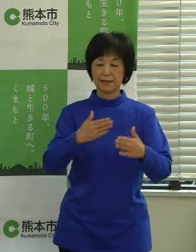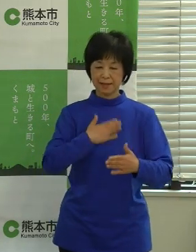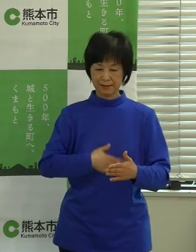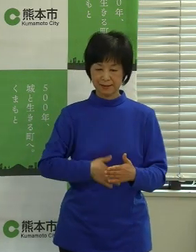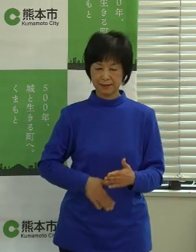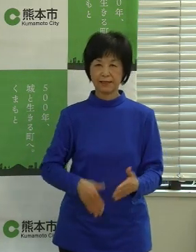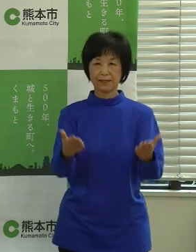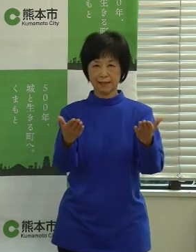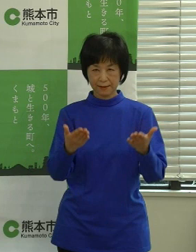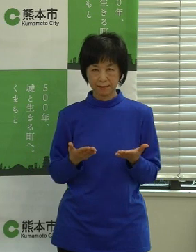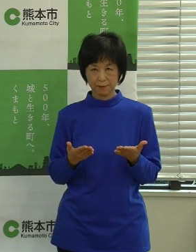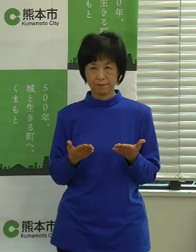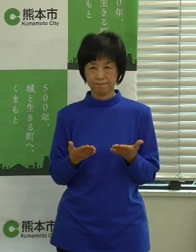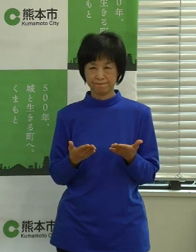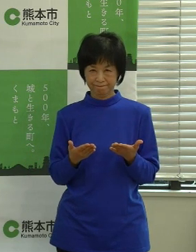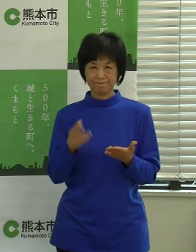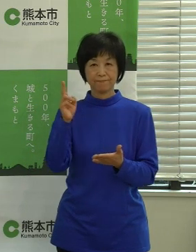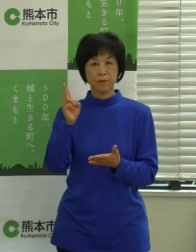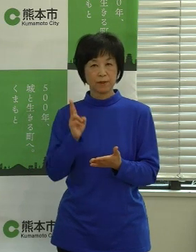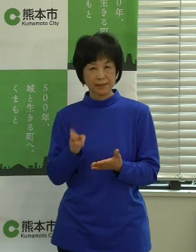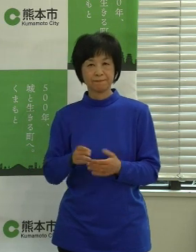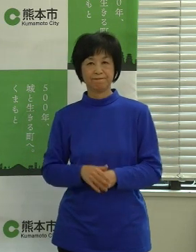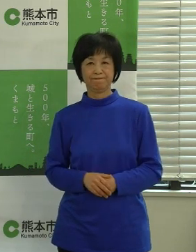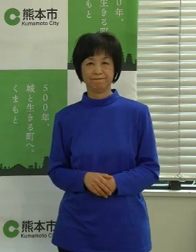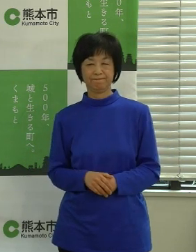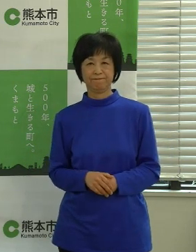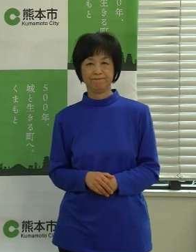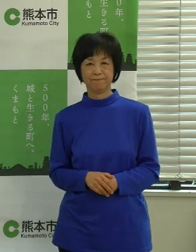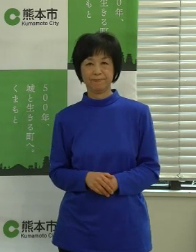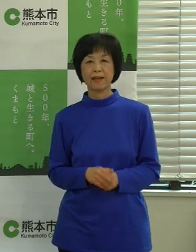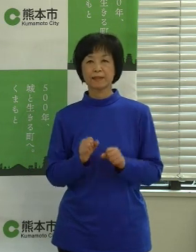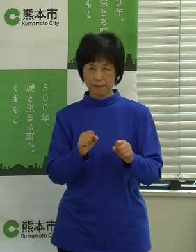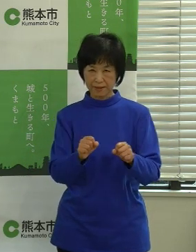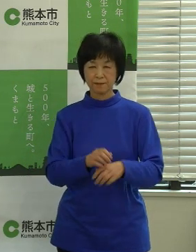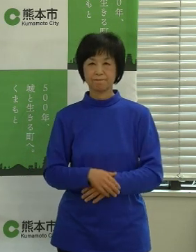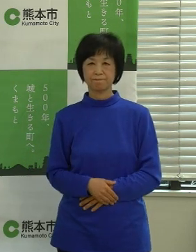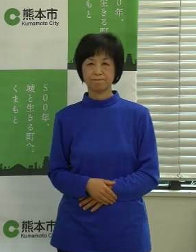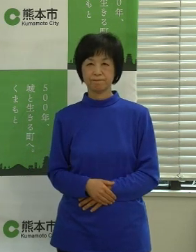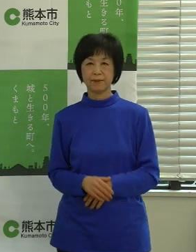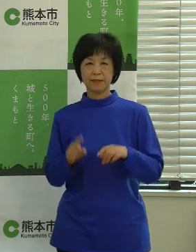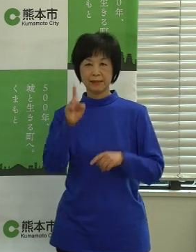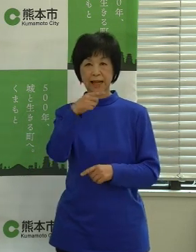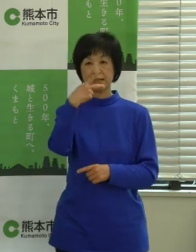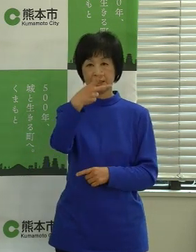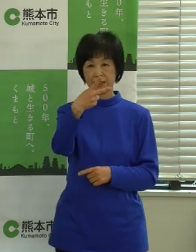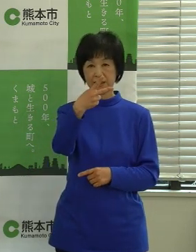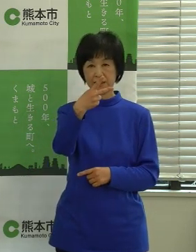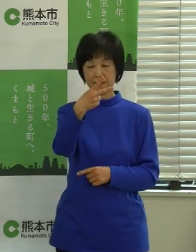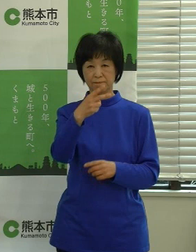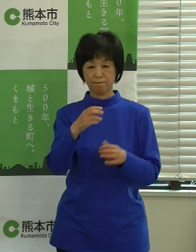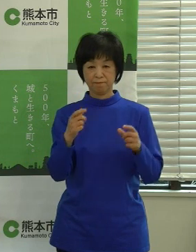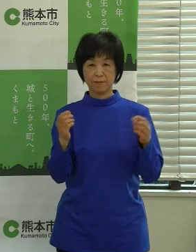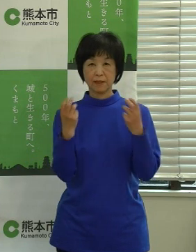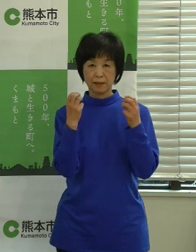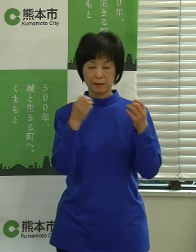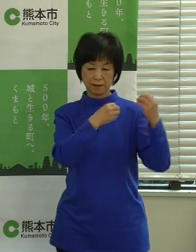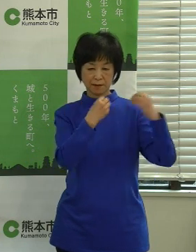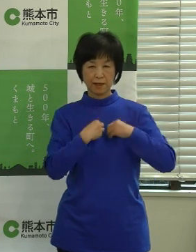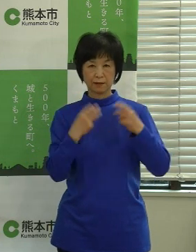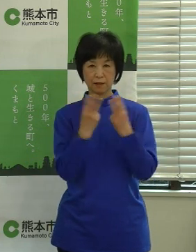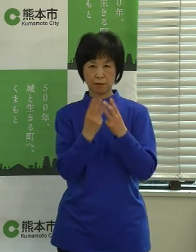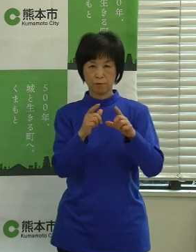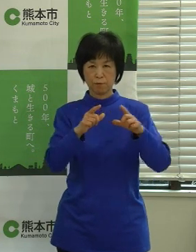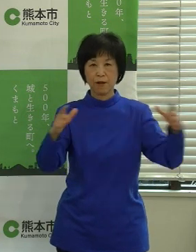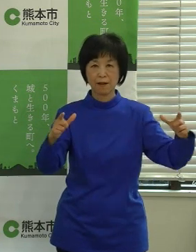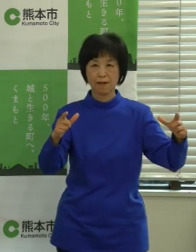ですね、今後のですね、第2波がまあ仮に襲ってきたとしてもですね、大きな被害につながらない